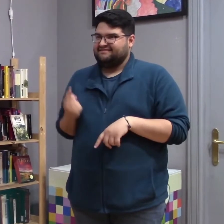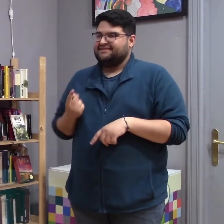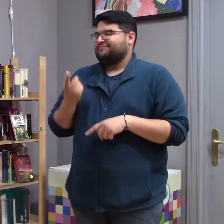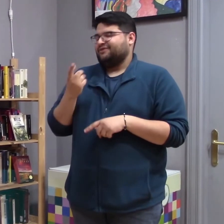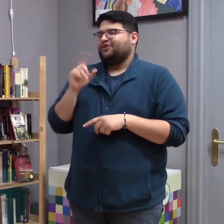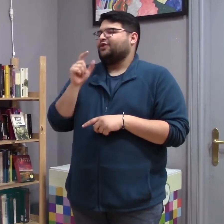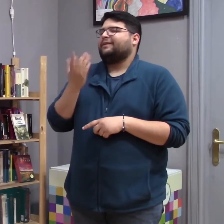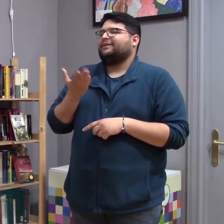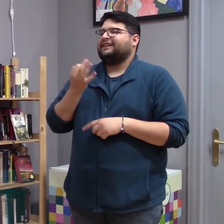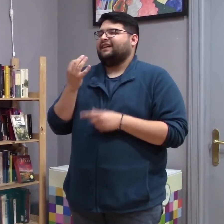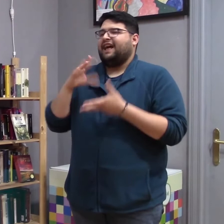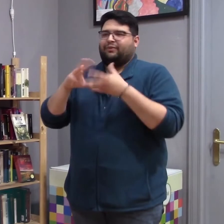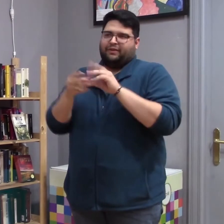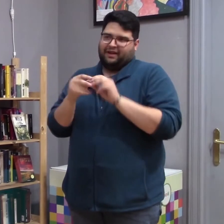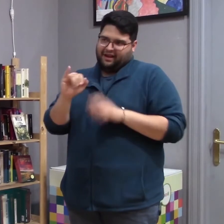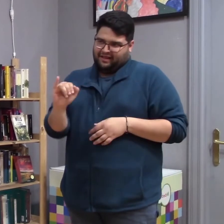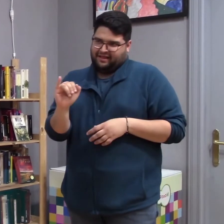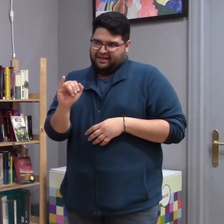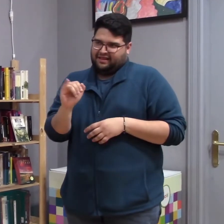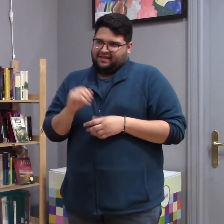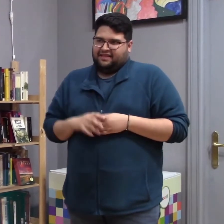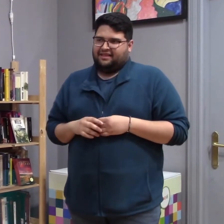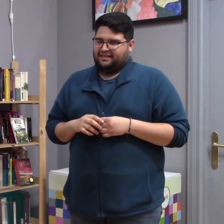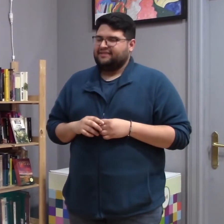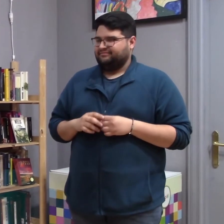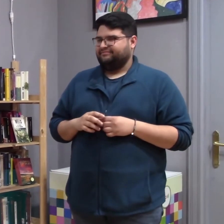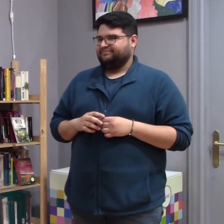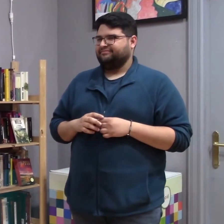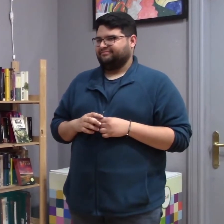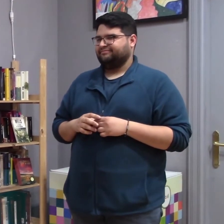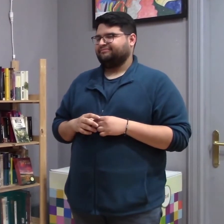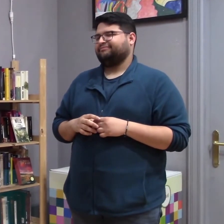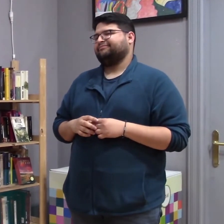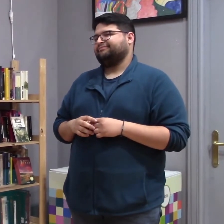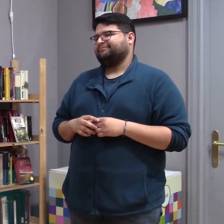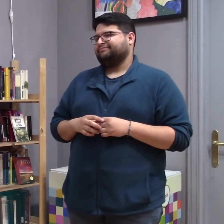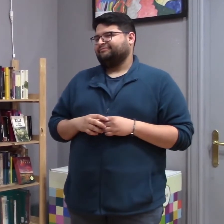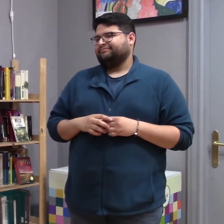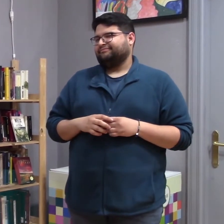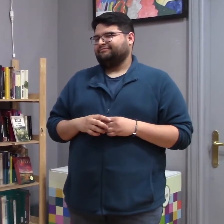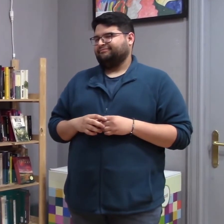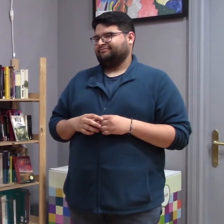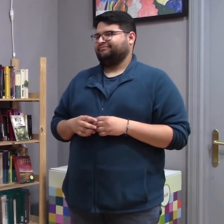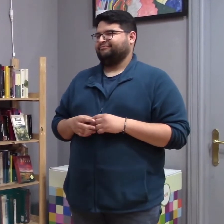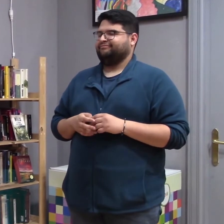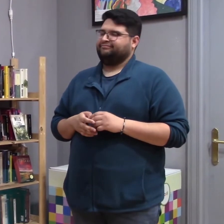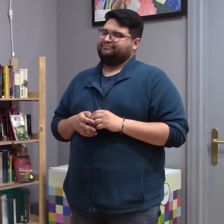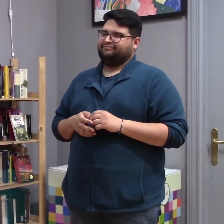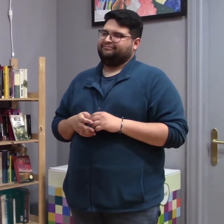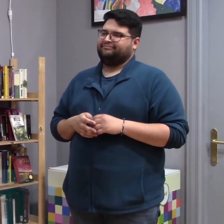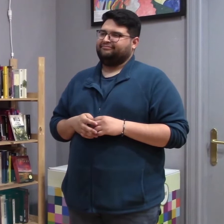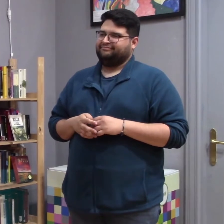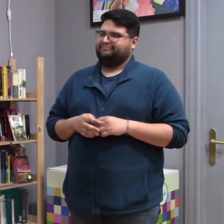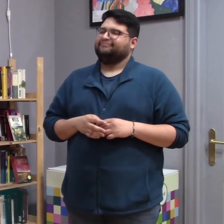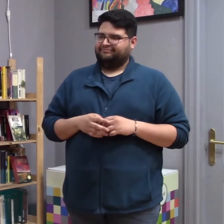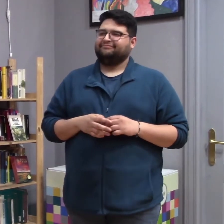sentarse, ¿vale? Que estuviera adaptado, un poquito de adaptación para cada situación de cada persona que participara. Muy importante.